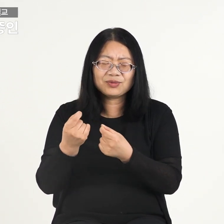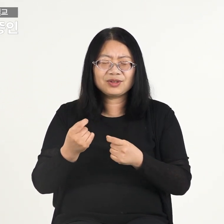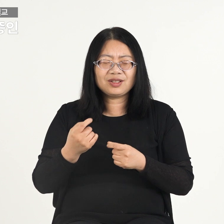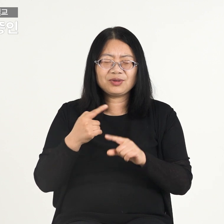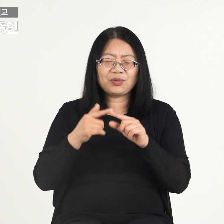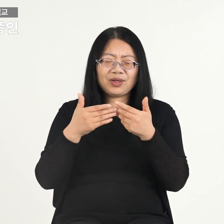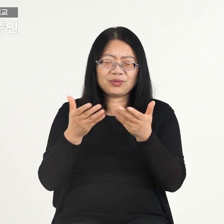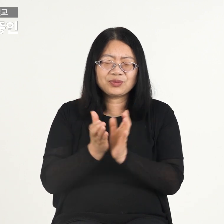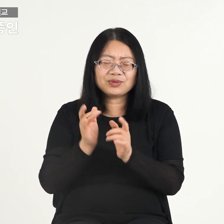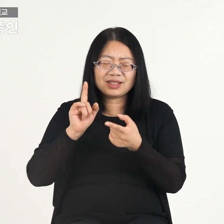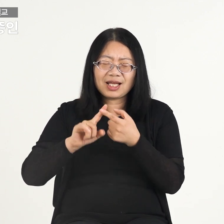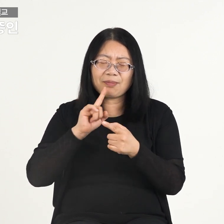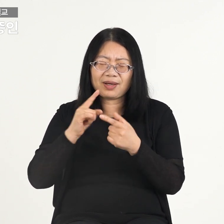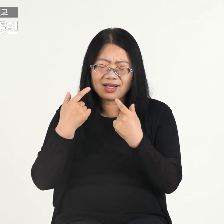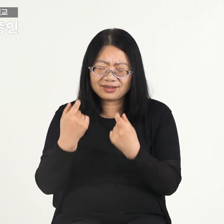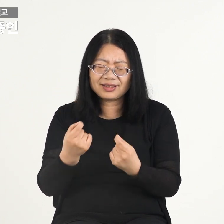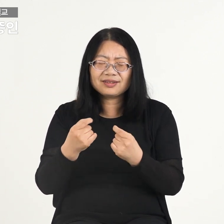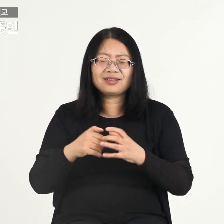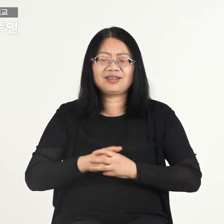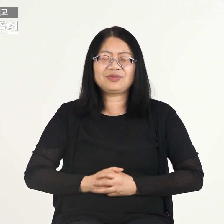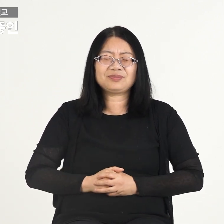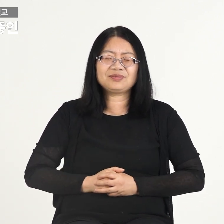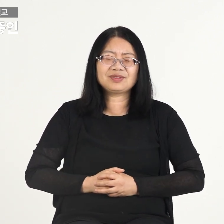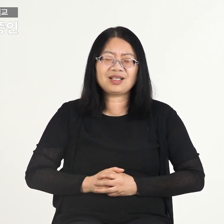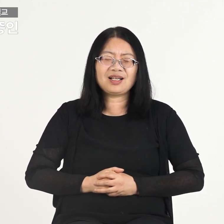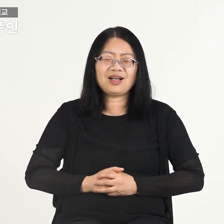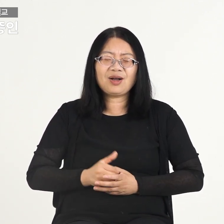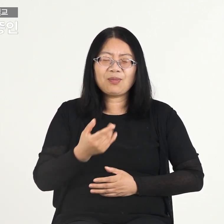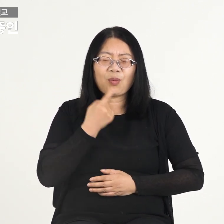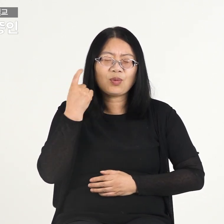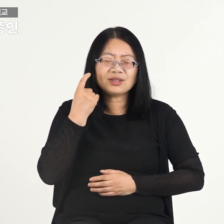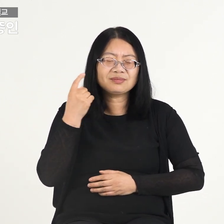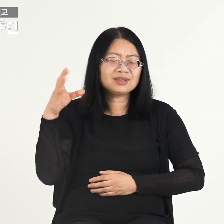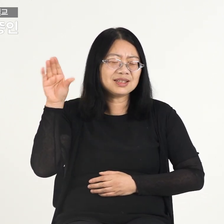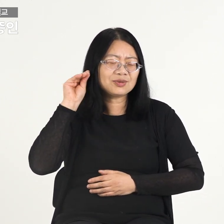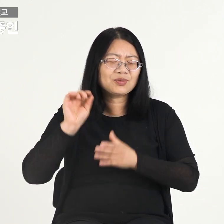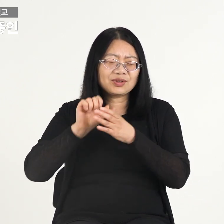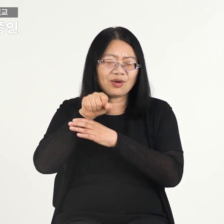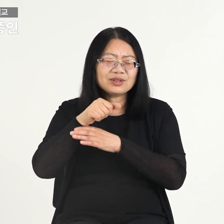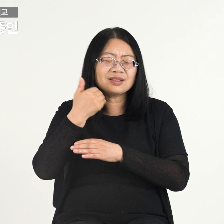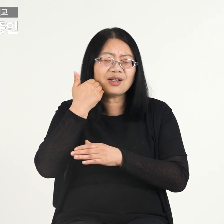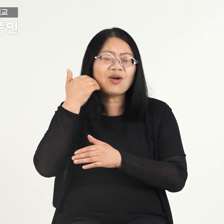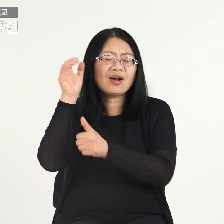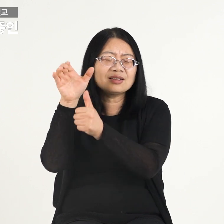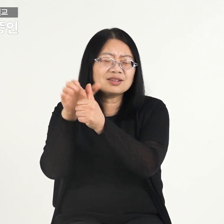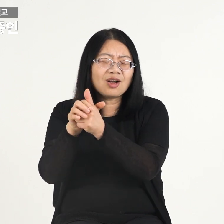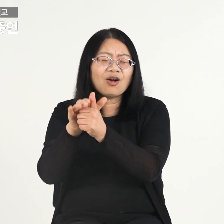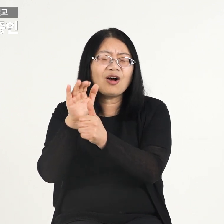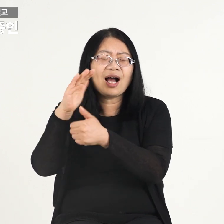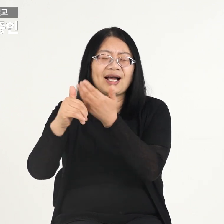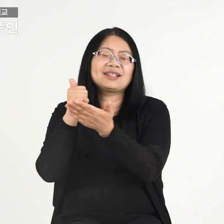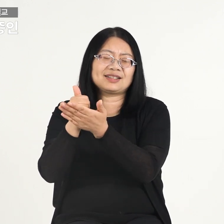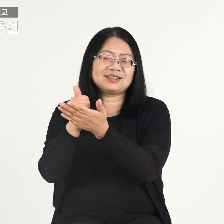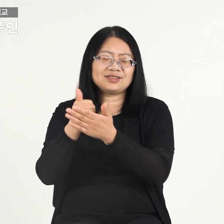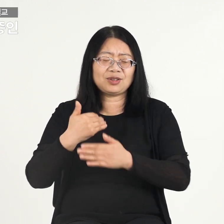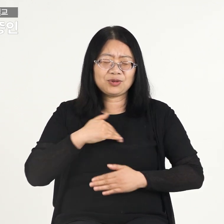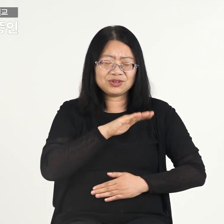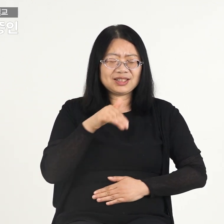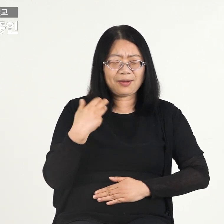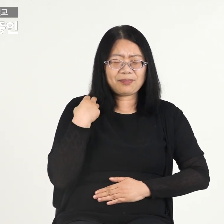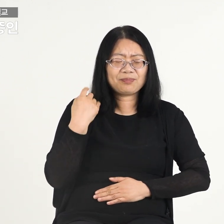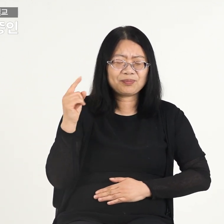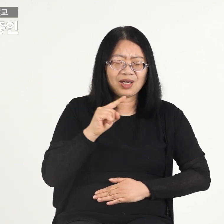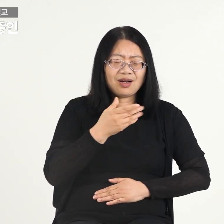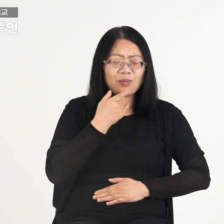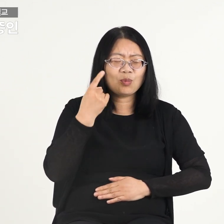것입니다. 결실은 하나님이 아십니다. 우리는 전해야 됩니다. 선명하게 예수의